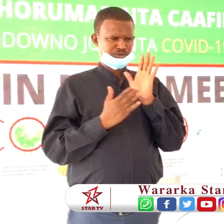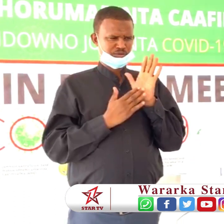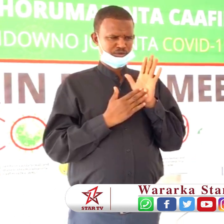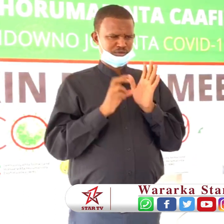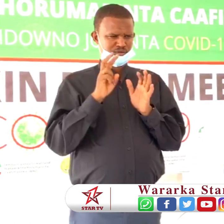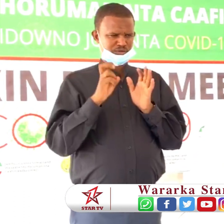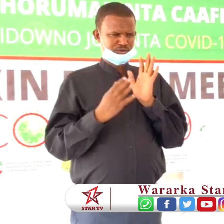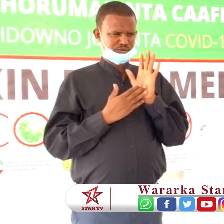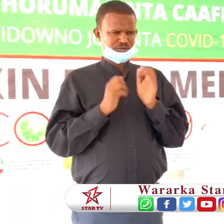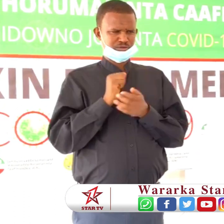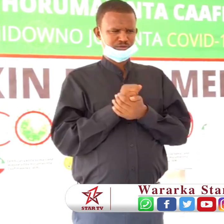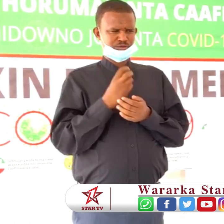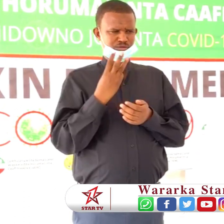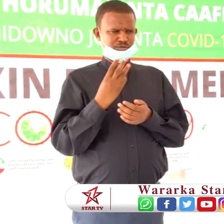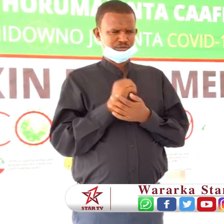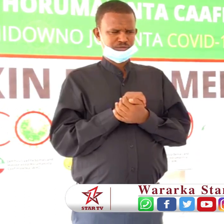30 ilaa 39 waa 3 qof.